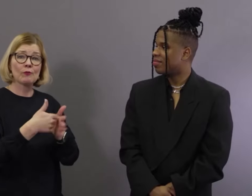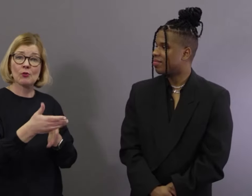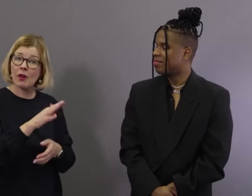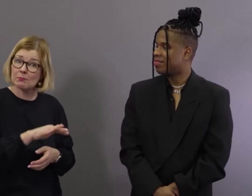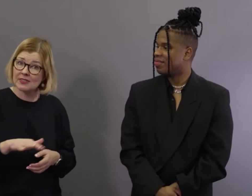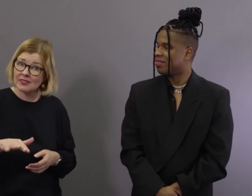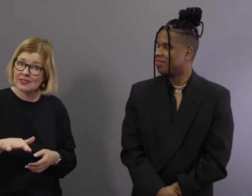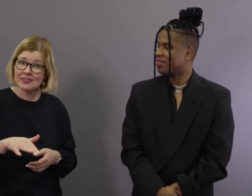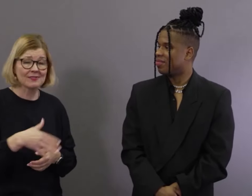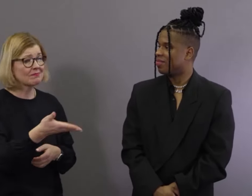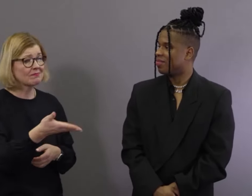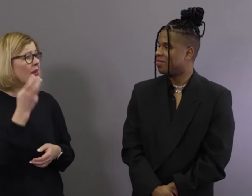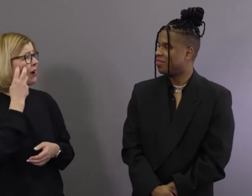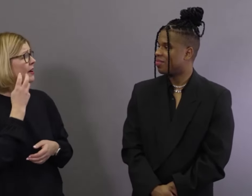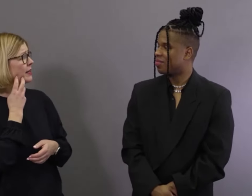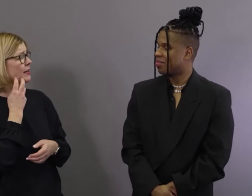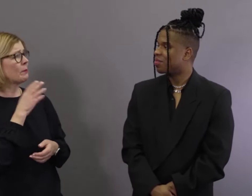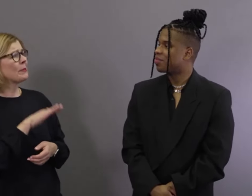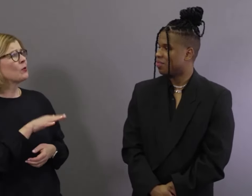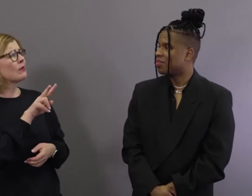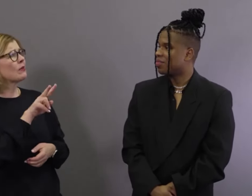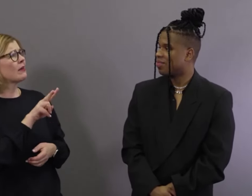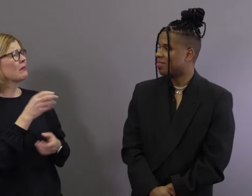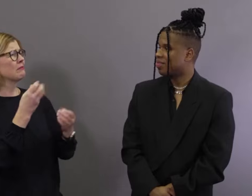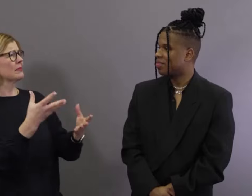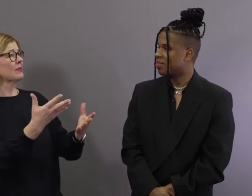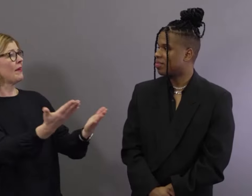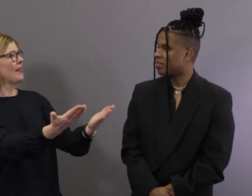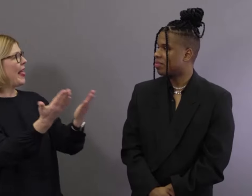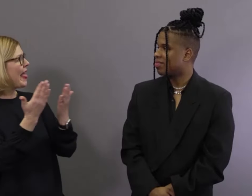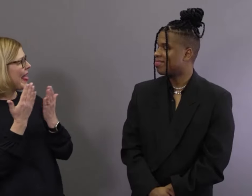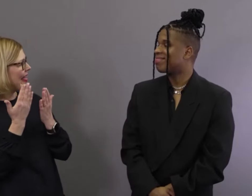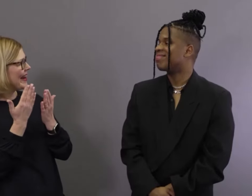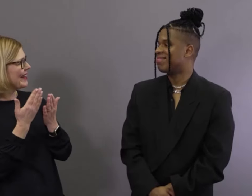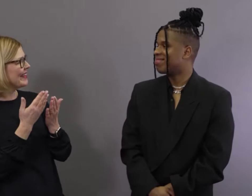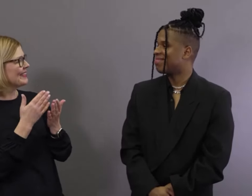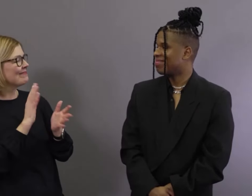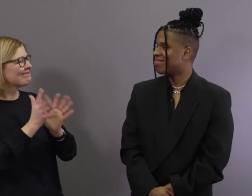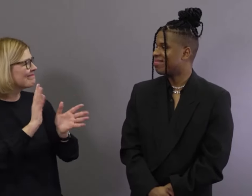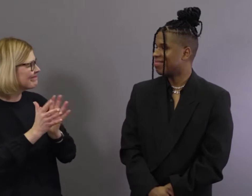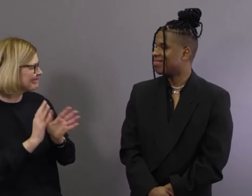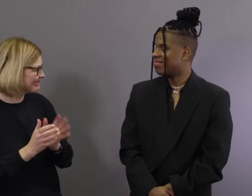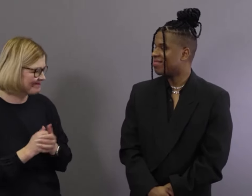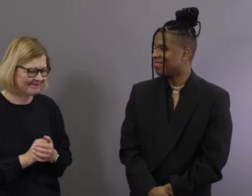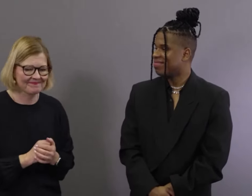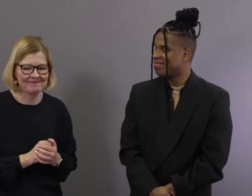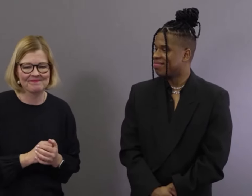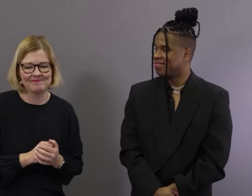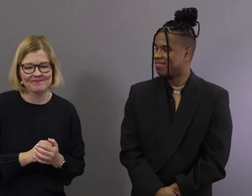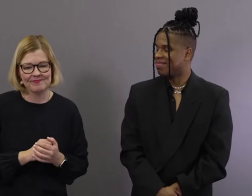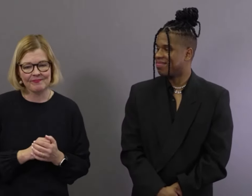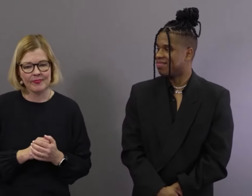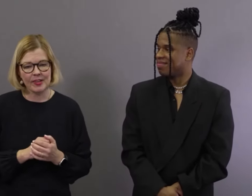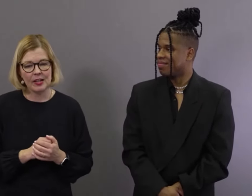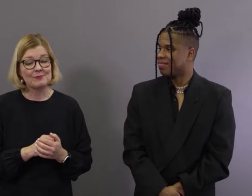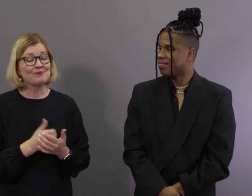jossa toit esille viittomakieltä lapsille ja lapset saivat nähdä sitä heidän omassa